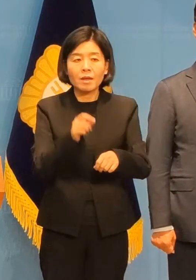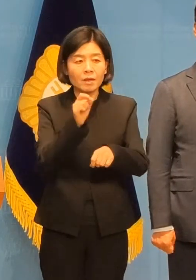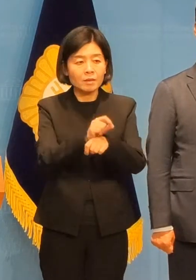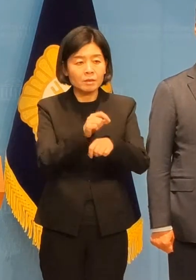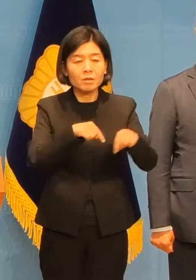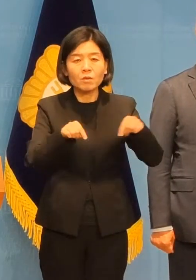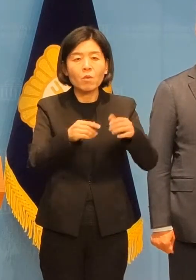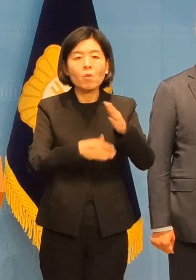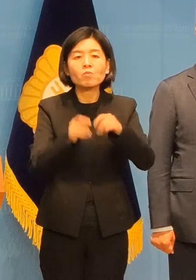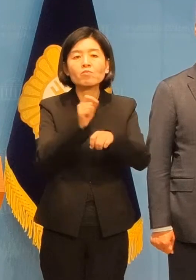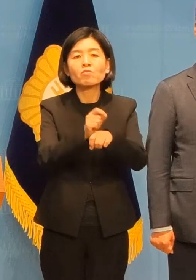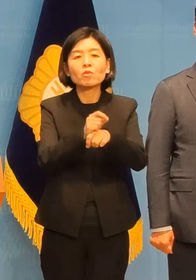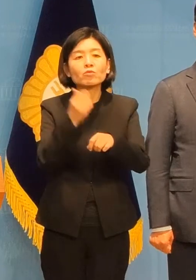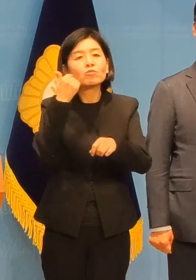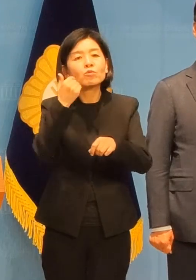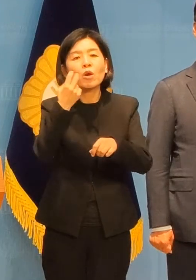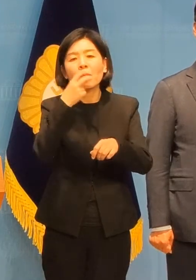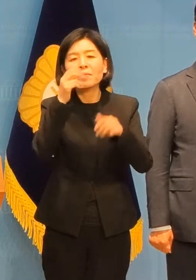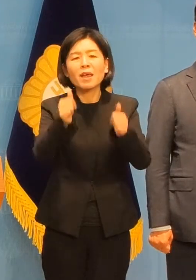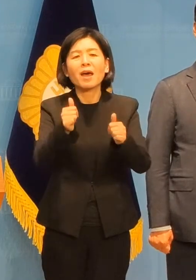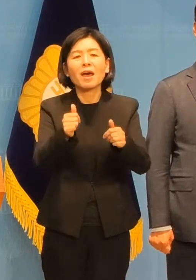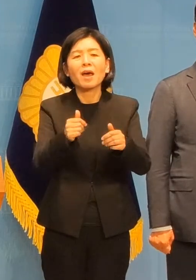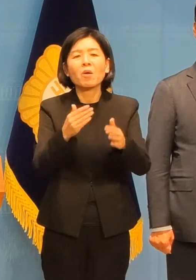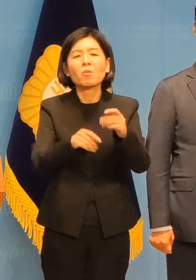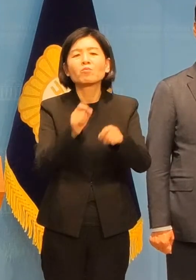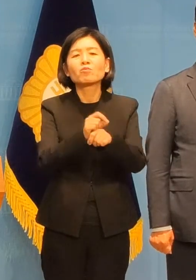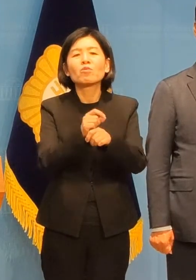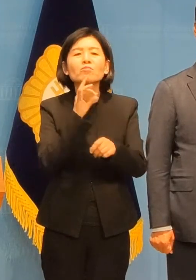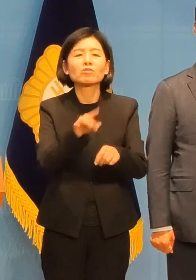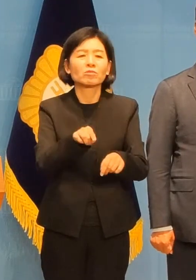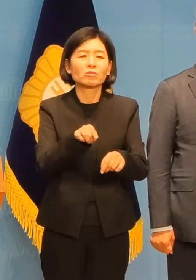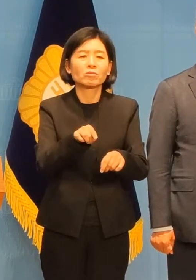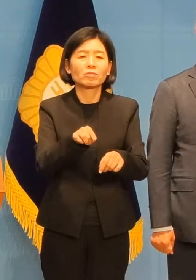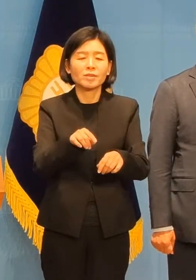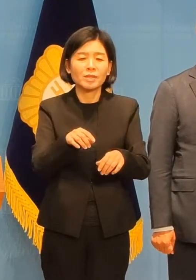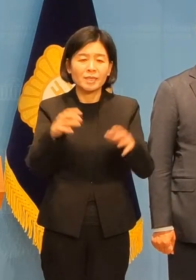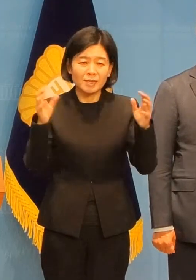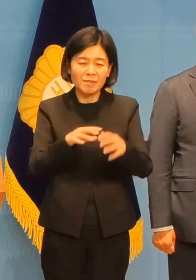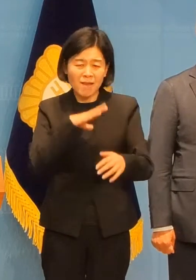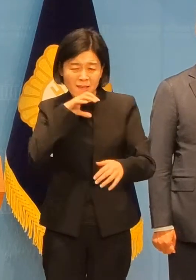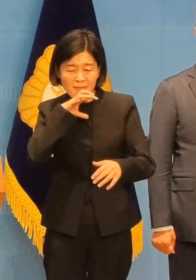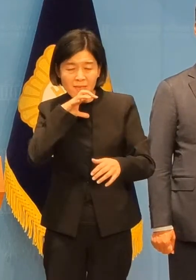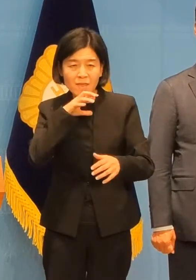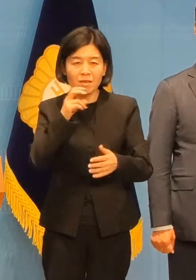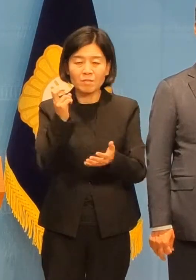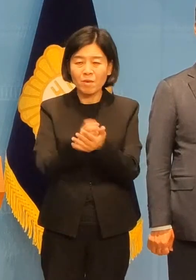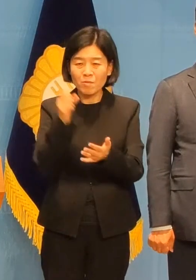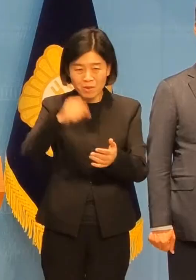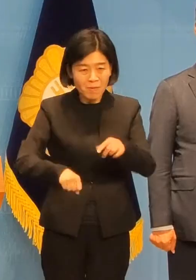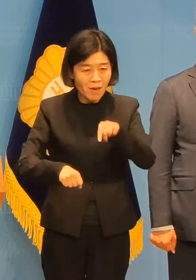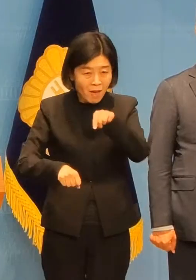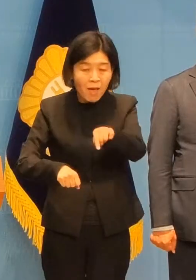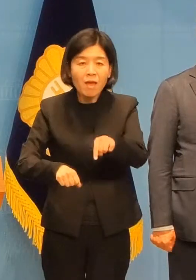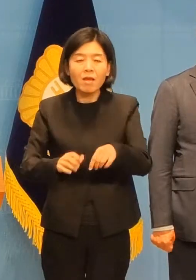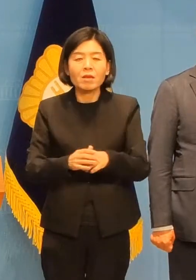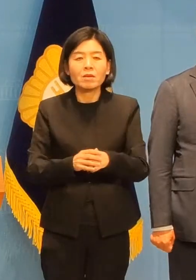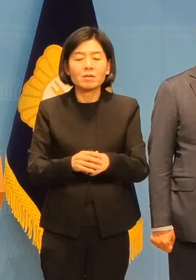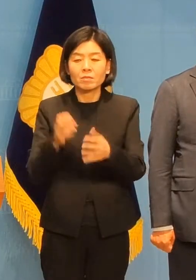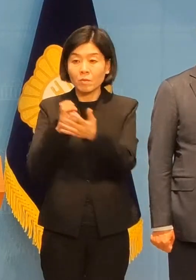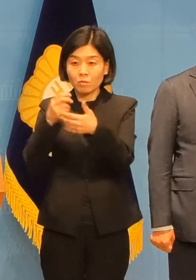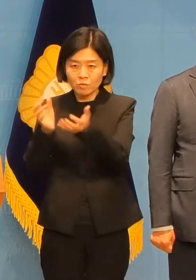공무원에 불과한 검사들의 집단 항명과 법 위반 행위에 대해서는 법무부가 그에